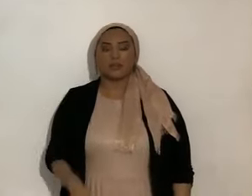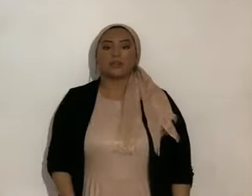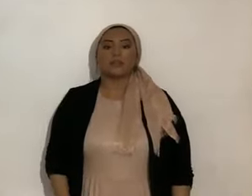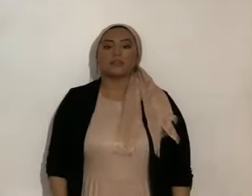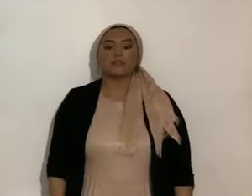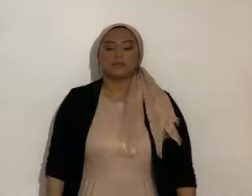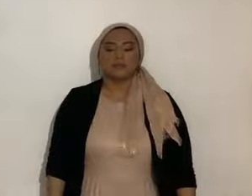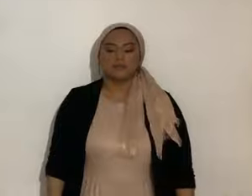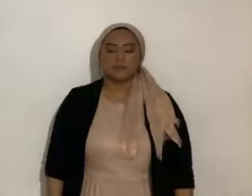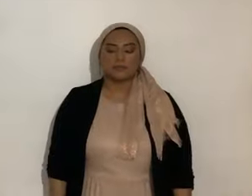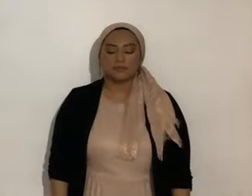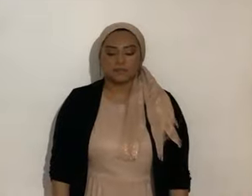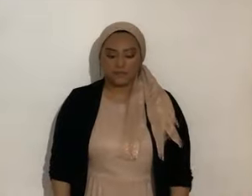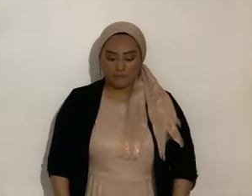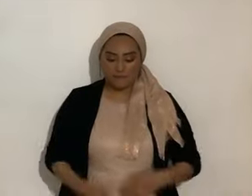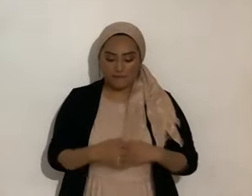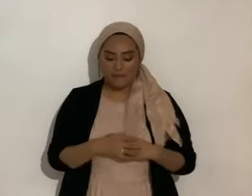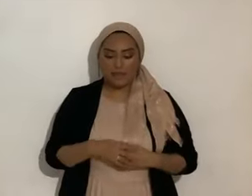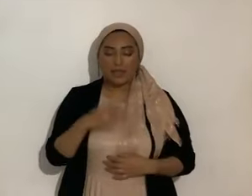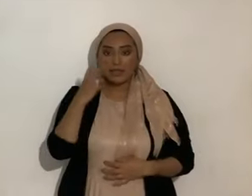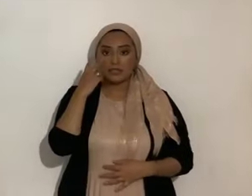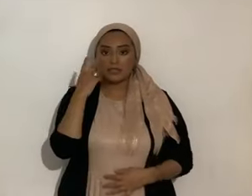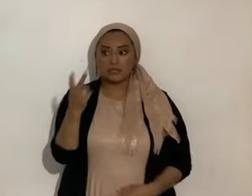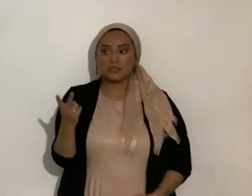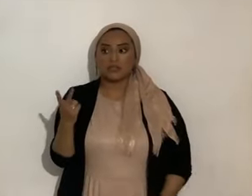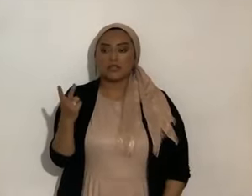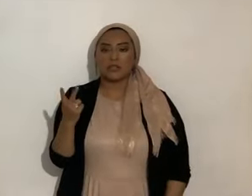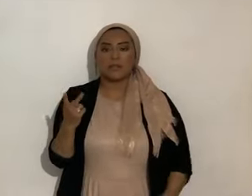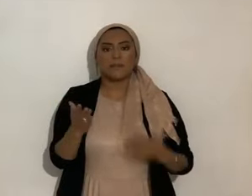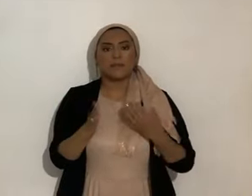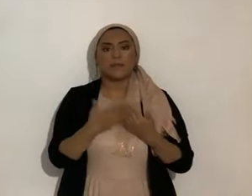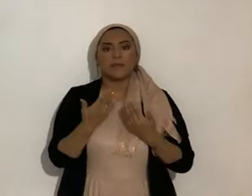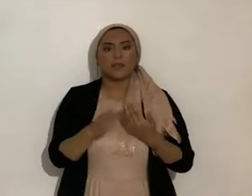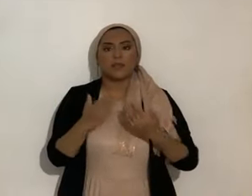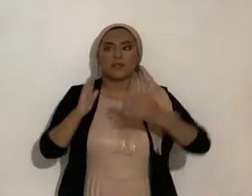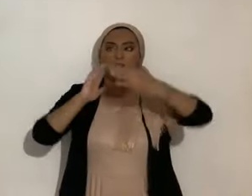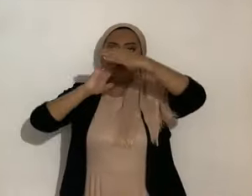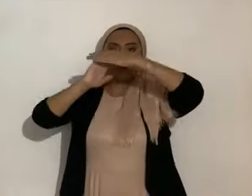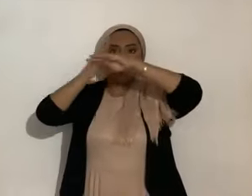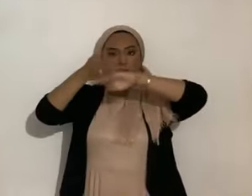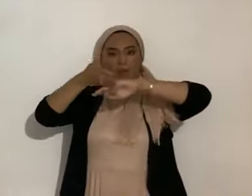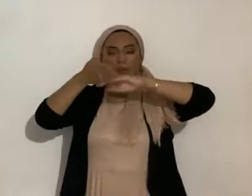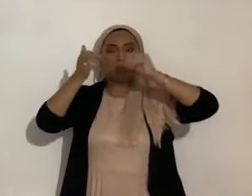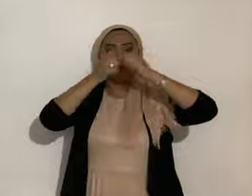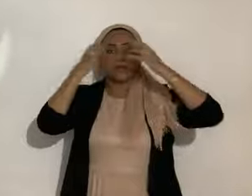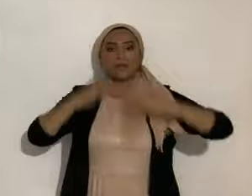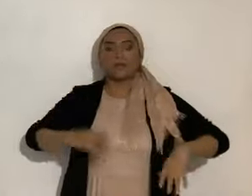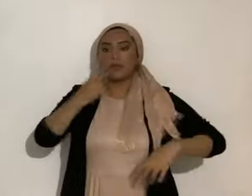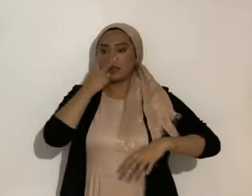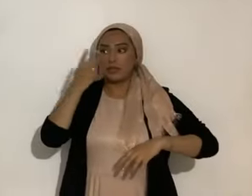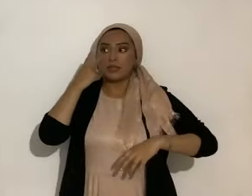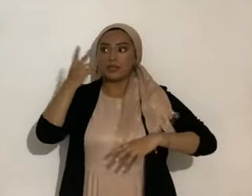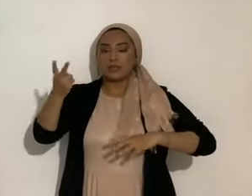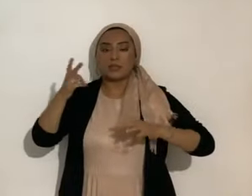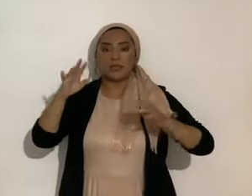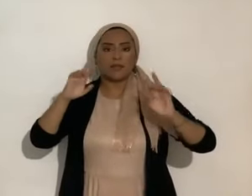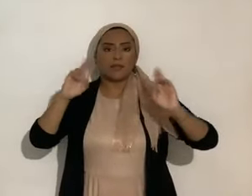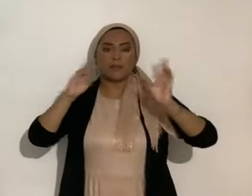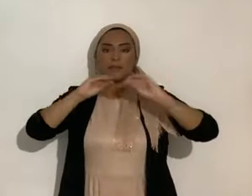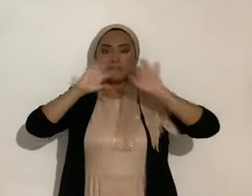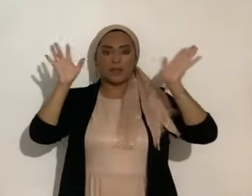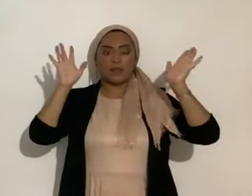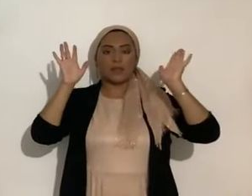Lucas 8, ¿sí? Lo ve en cambio fácil de atravesar con sus ojos físicos, porque ya ve bien claramente en la razón